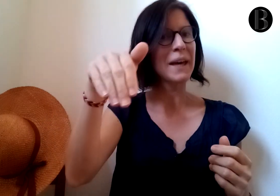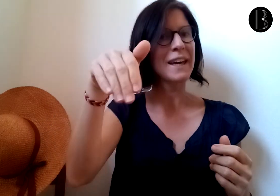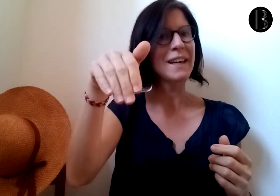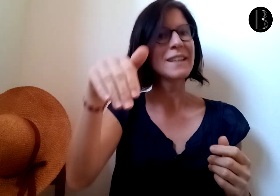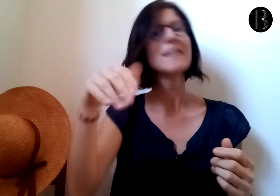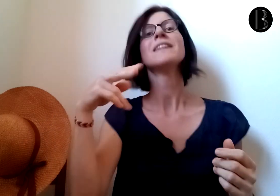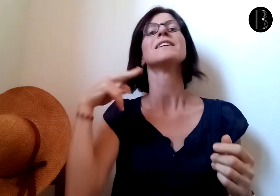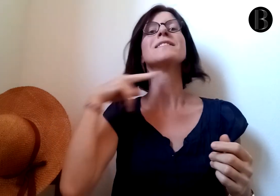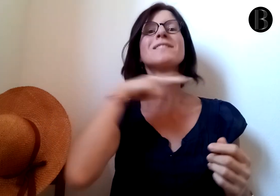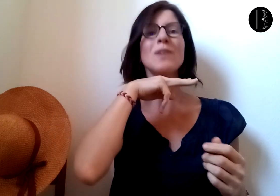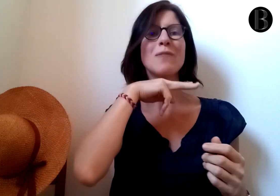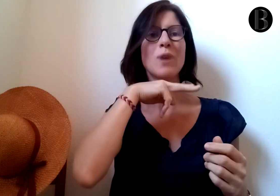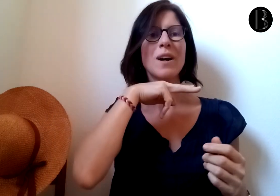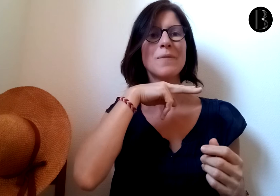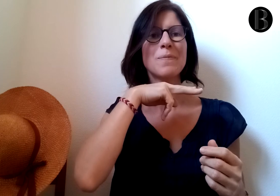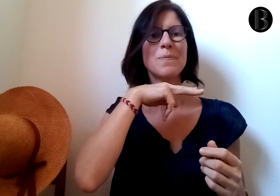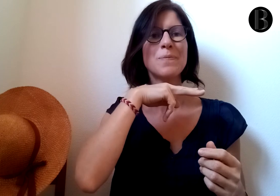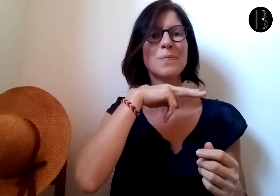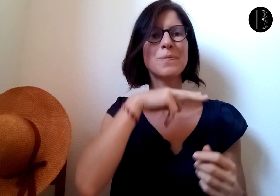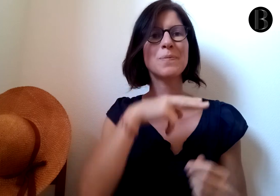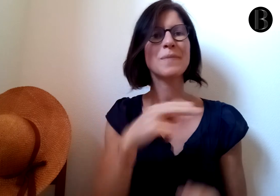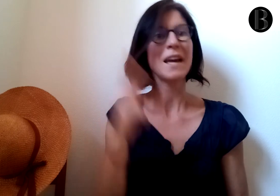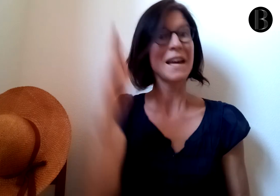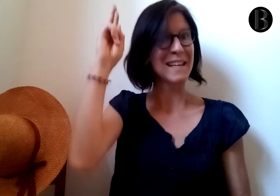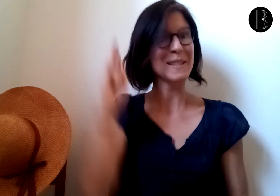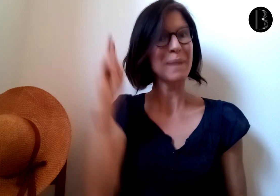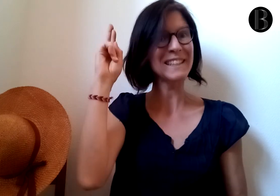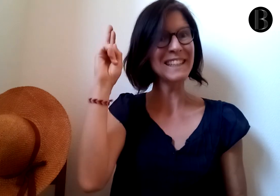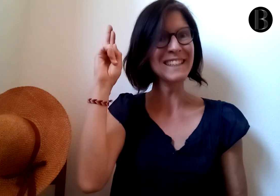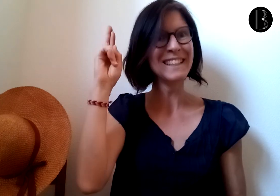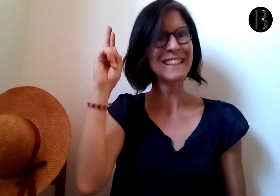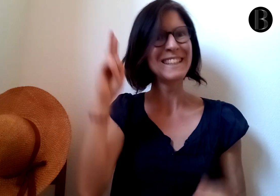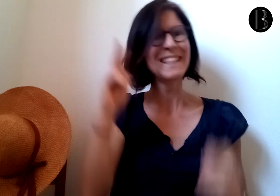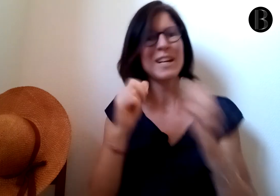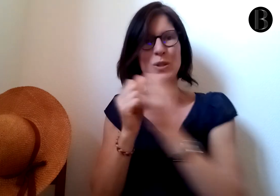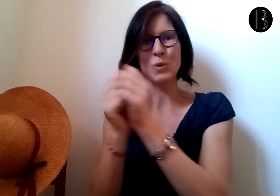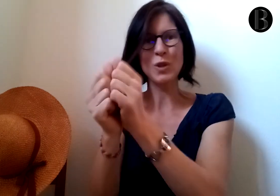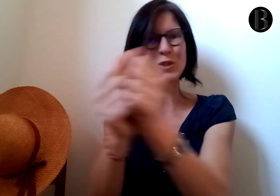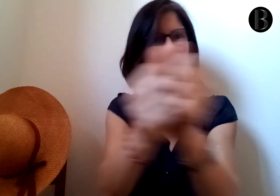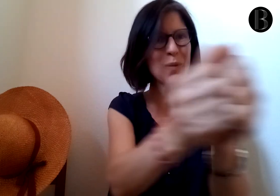Après, sans la voix. C'est parti? Tous ensemble?